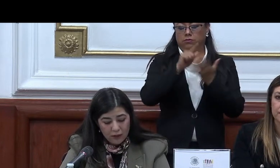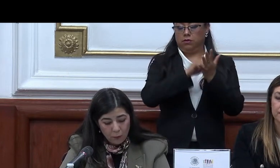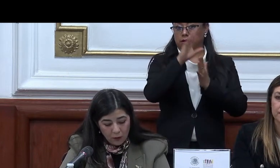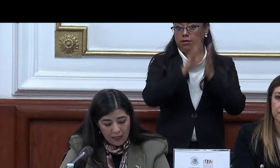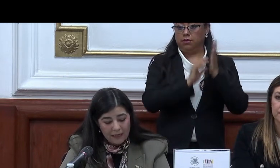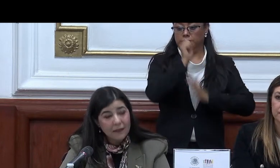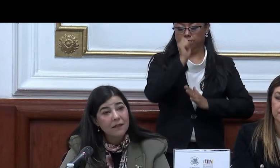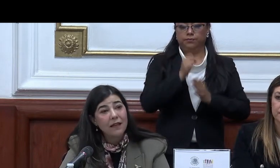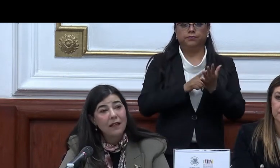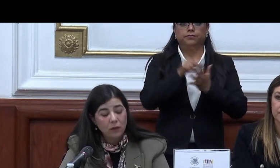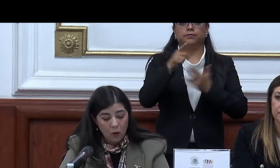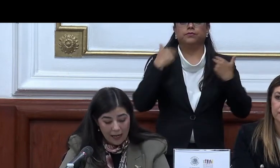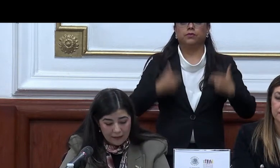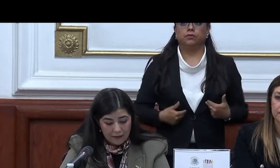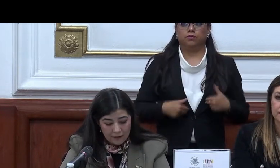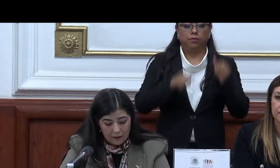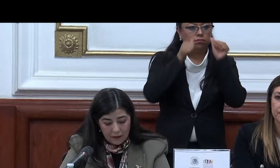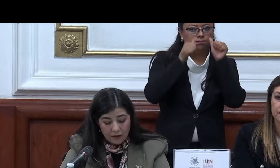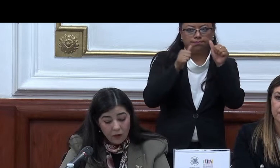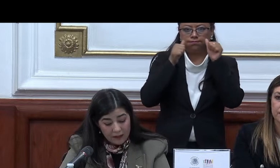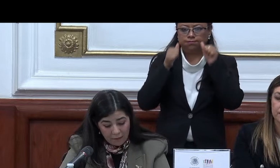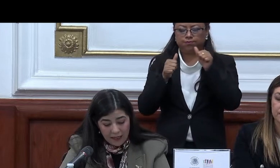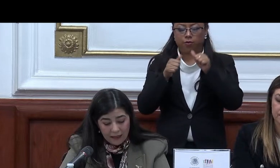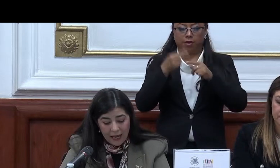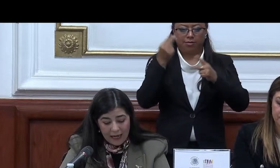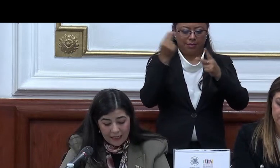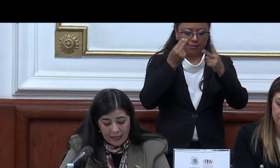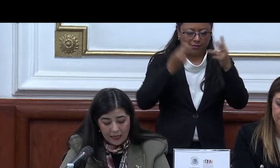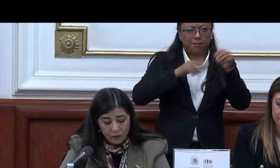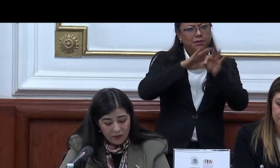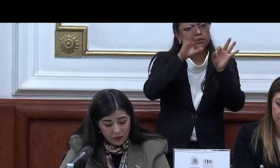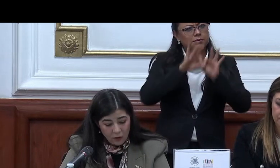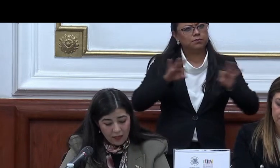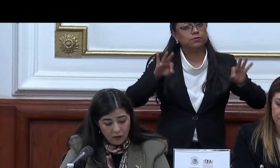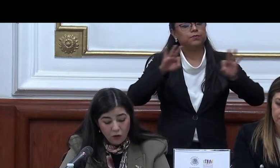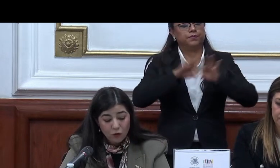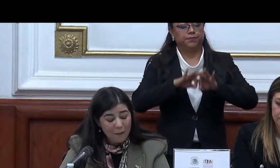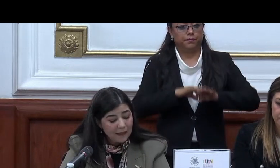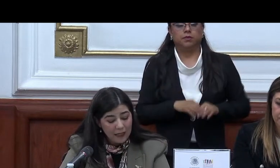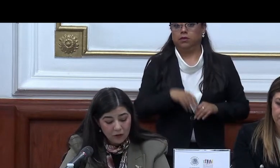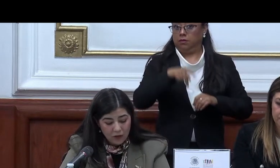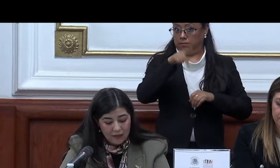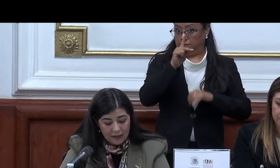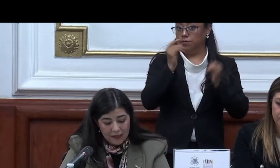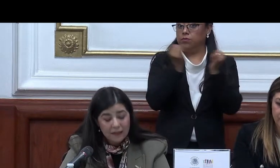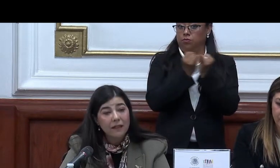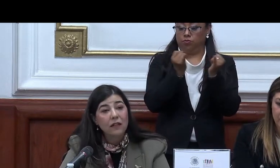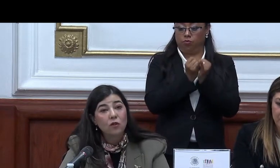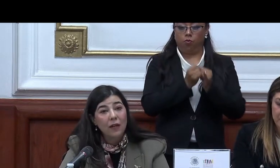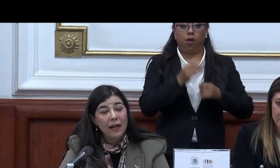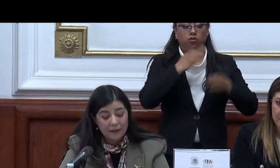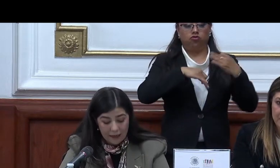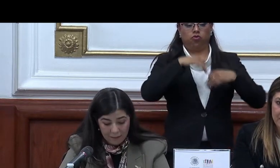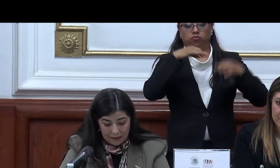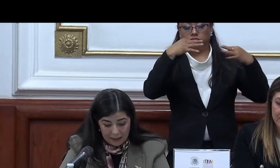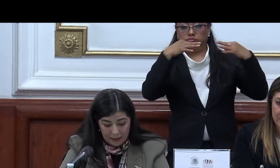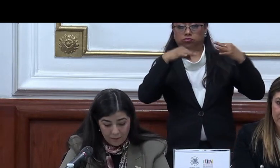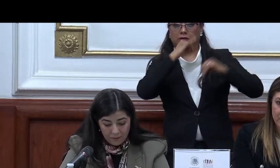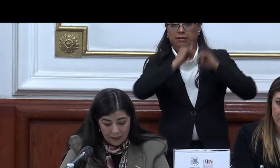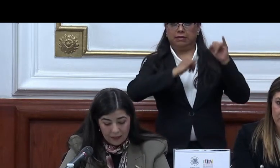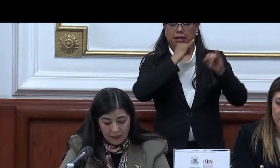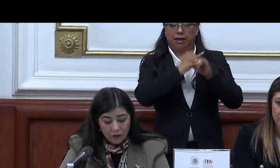solo responde a las necesidades locales, sino que también alinea nuestra ciudad con los más altos estándares internacionales en la